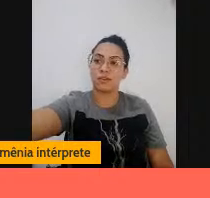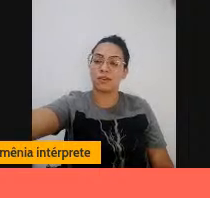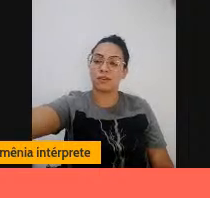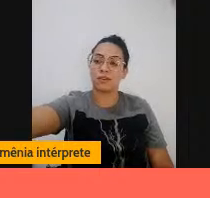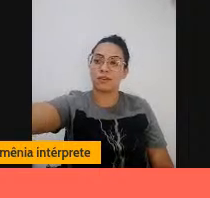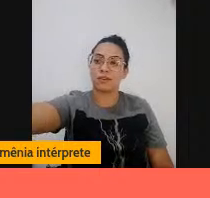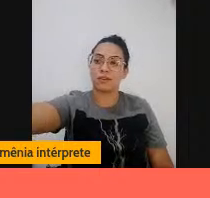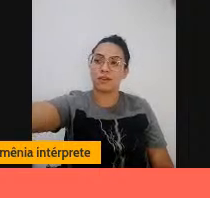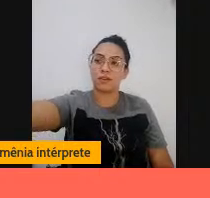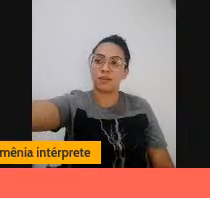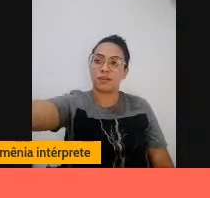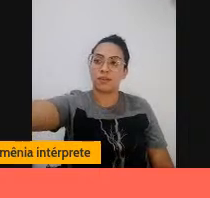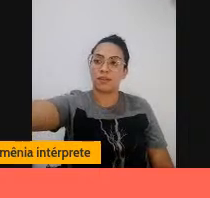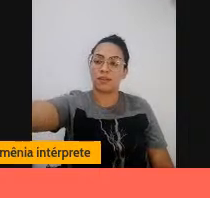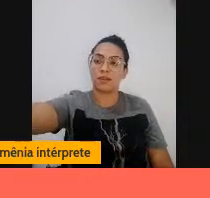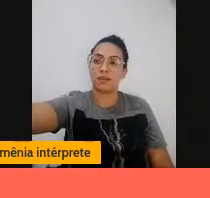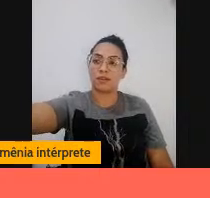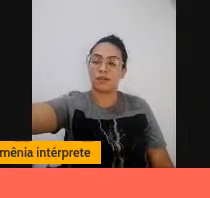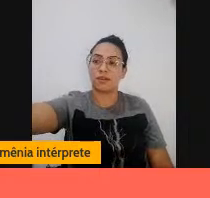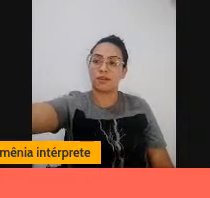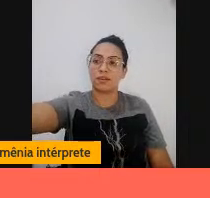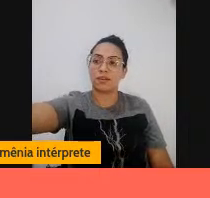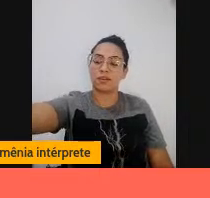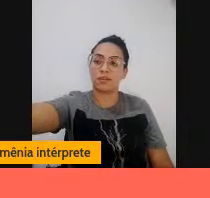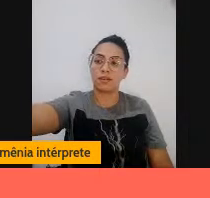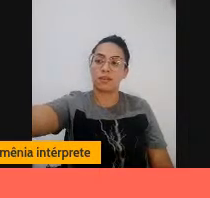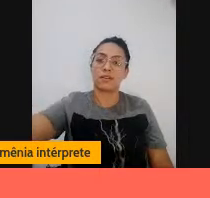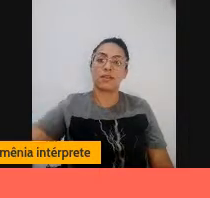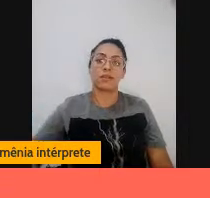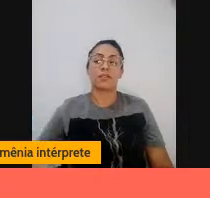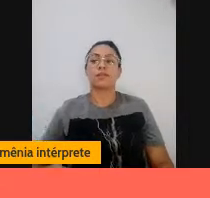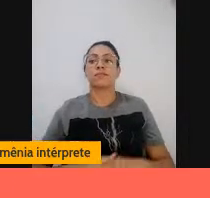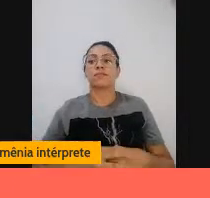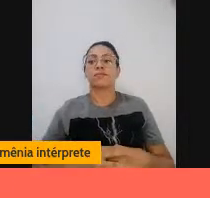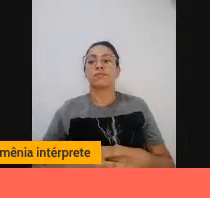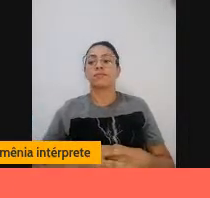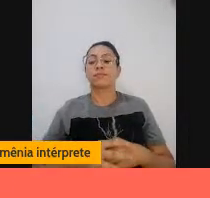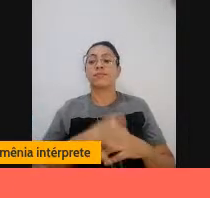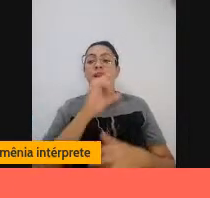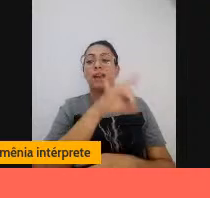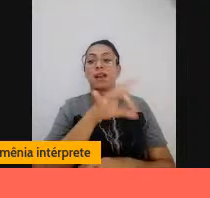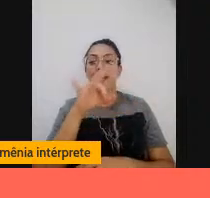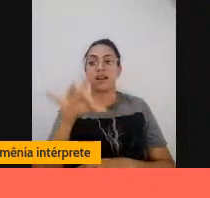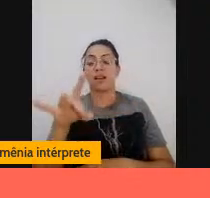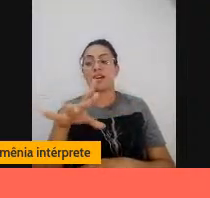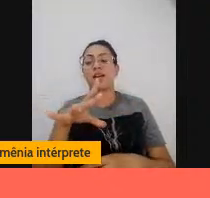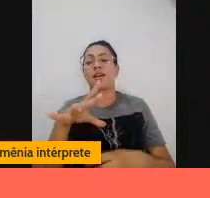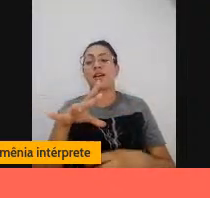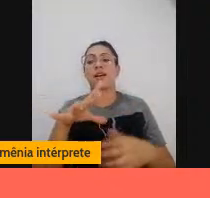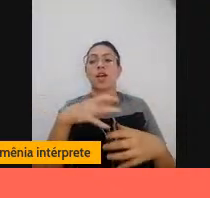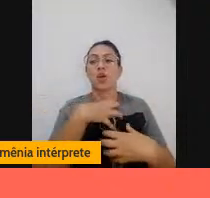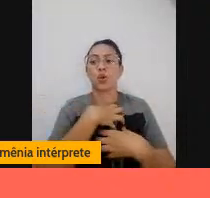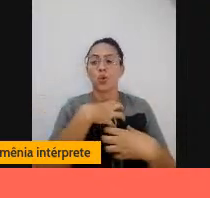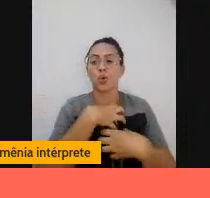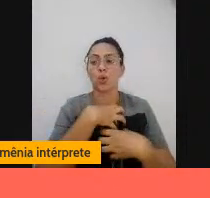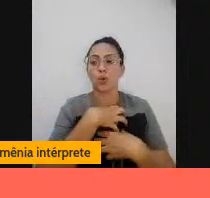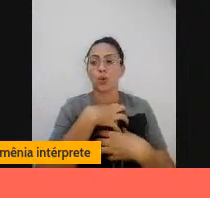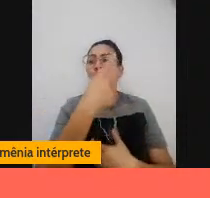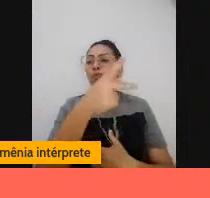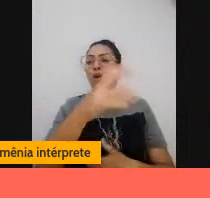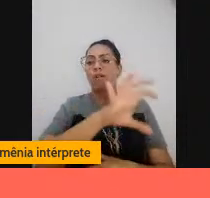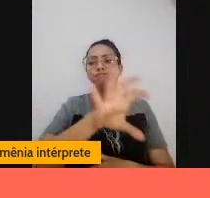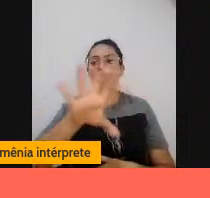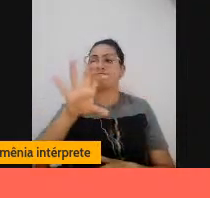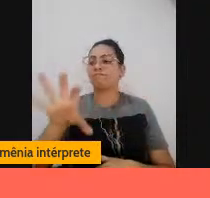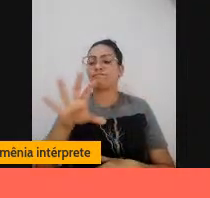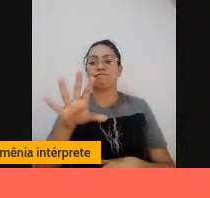com muita ênfase, como a gente acabou de falar, mas acho que cada um, da sua maneira, no seu, né, no